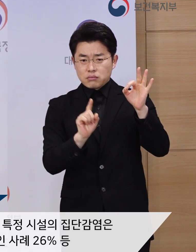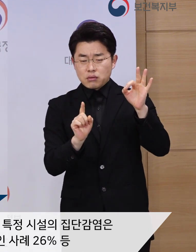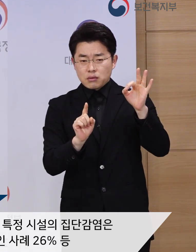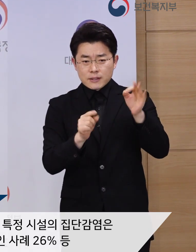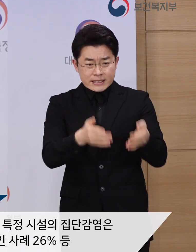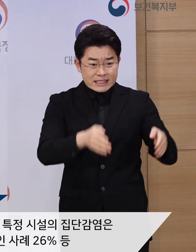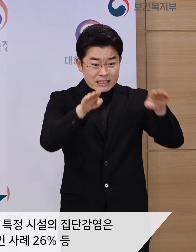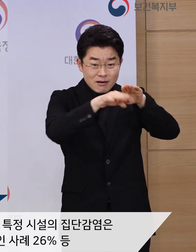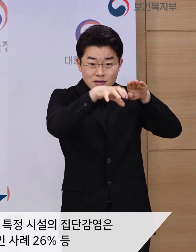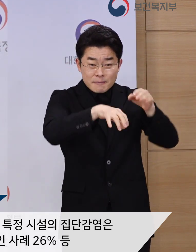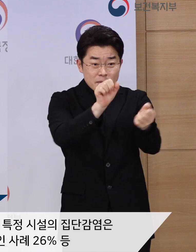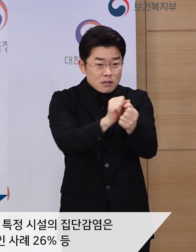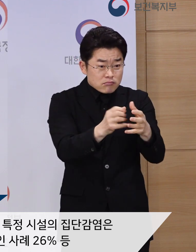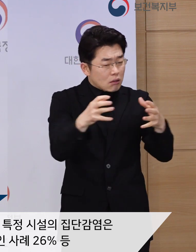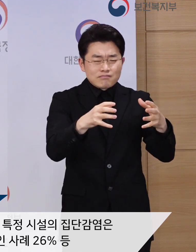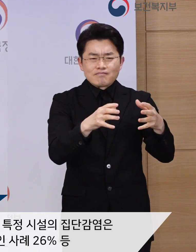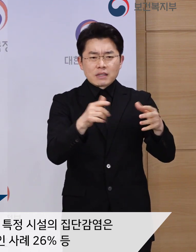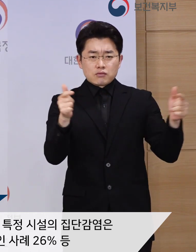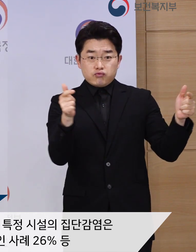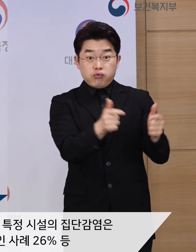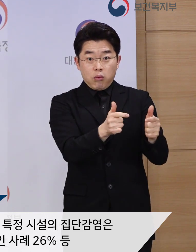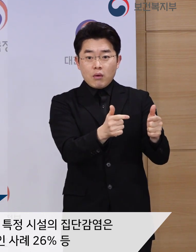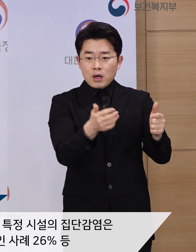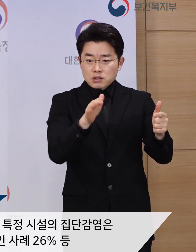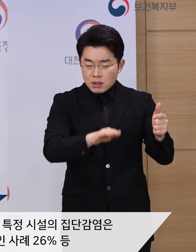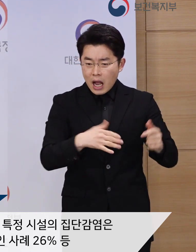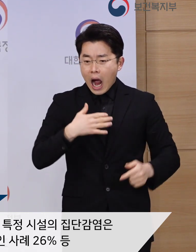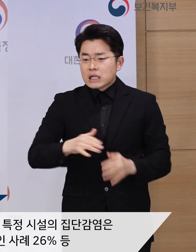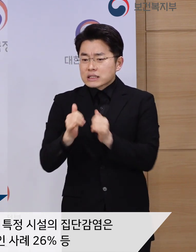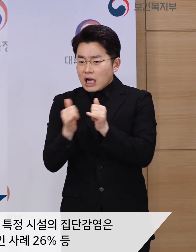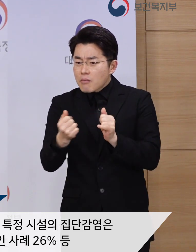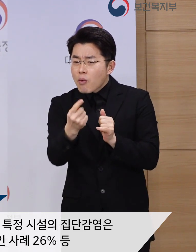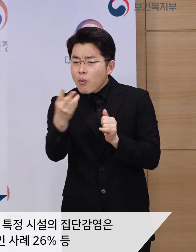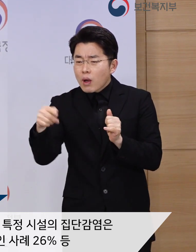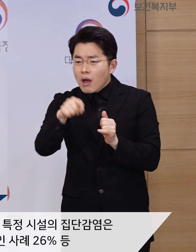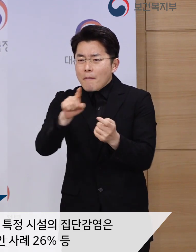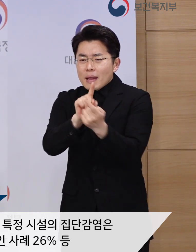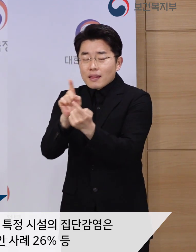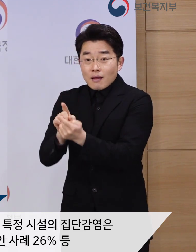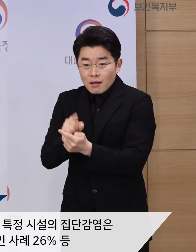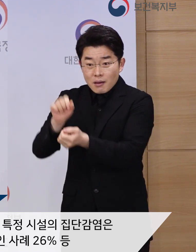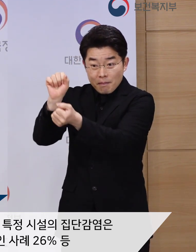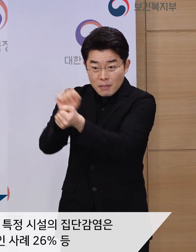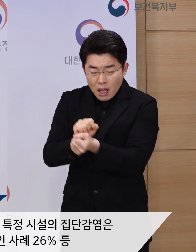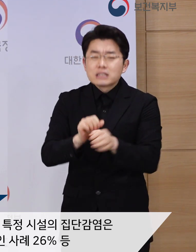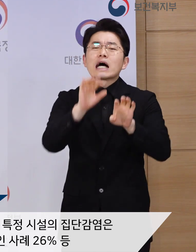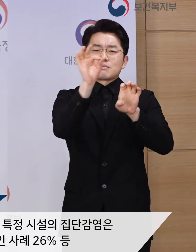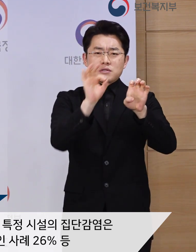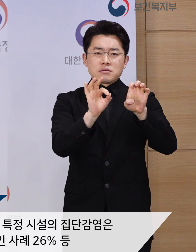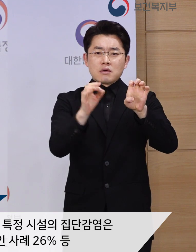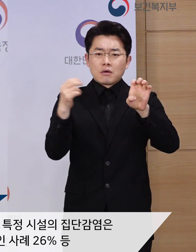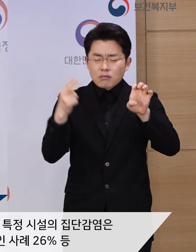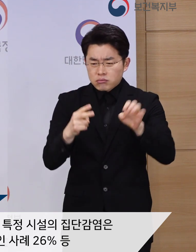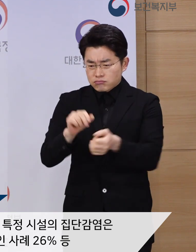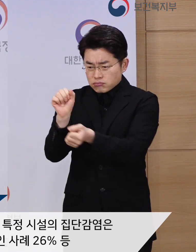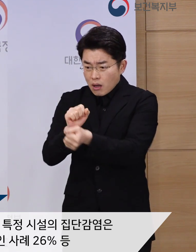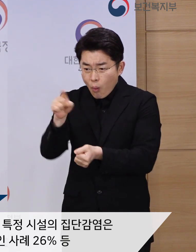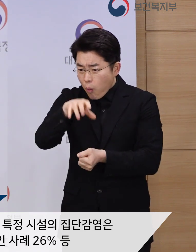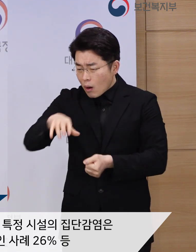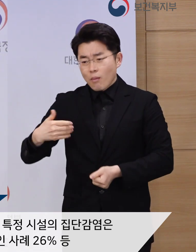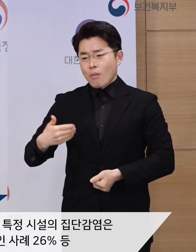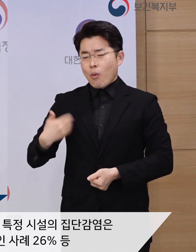분석할 때 특정 시설의 집단 감염은 많이 줄어든 반면 확진자 접촉의 40%, 조사 중인